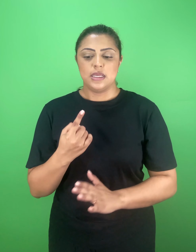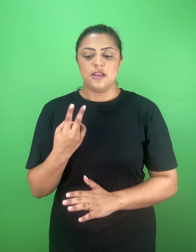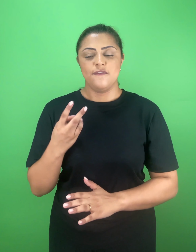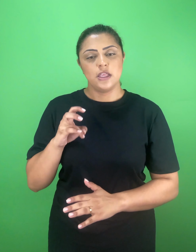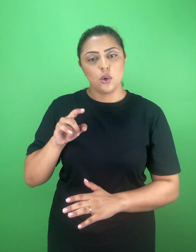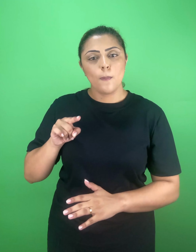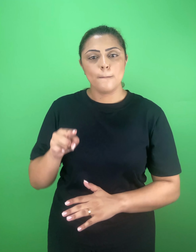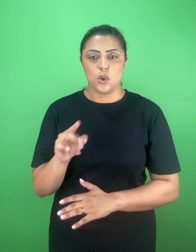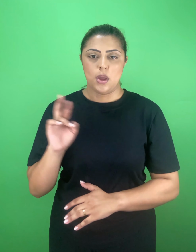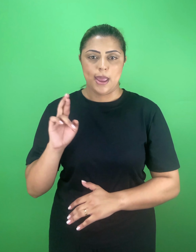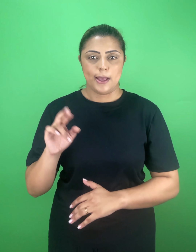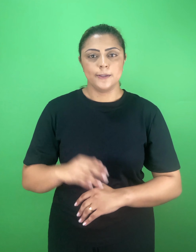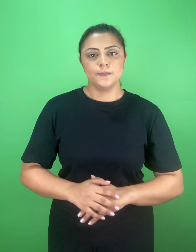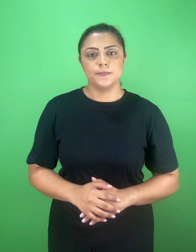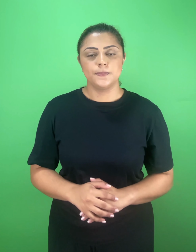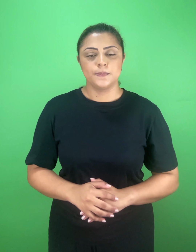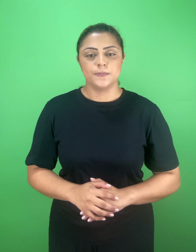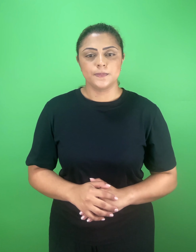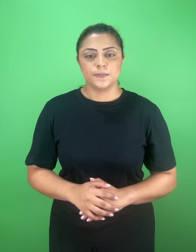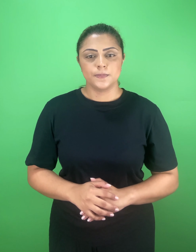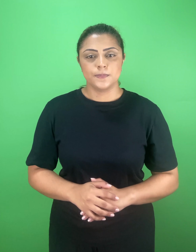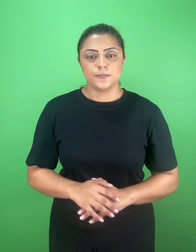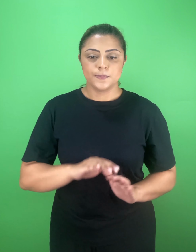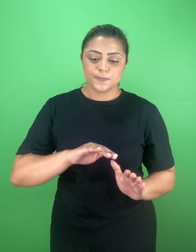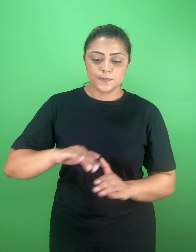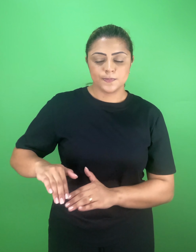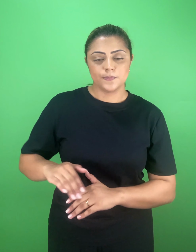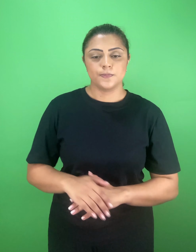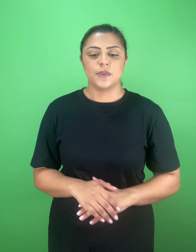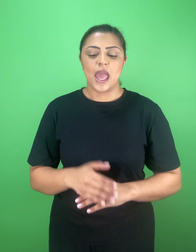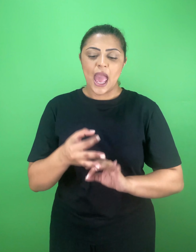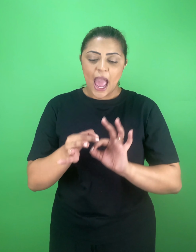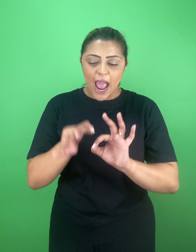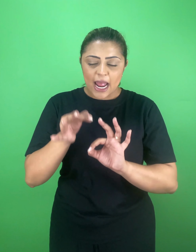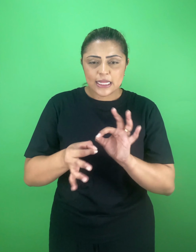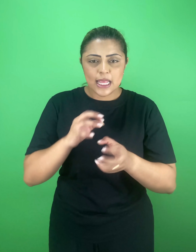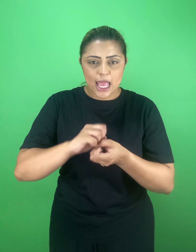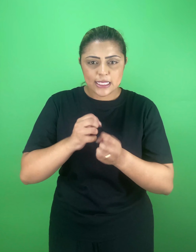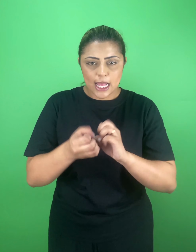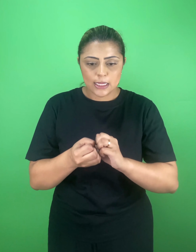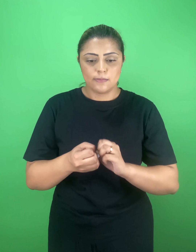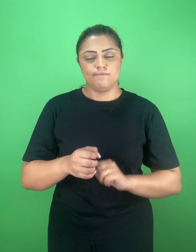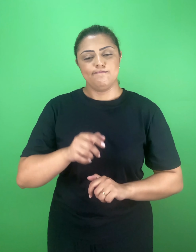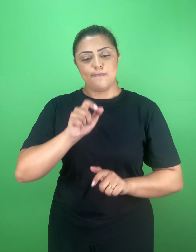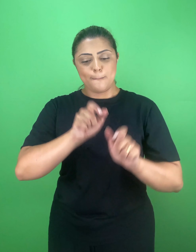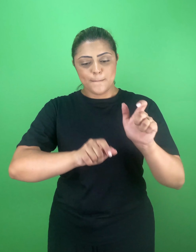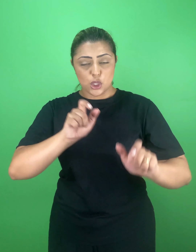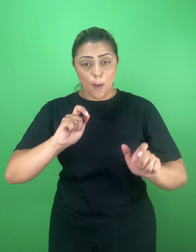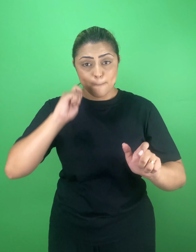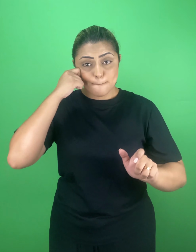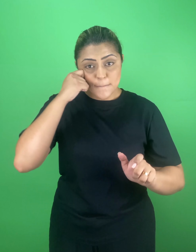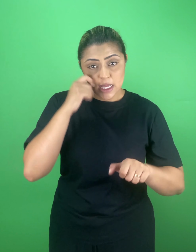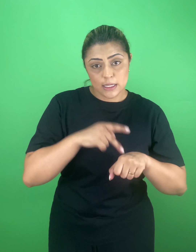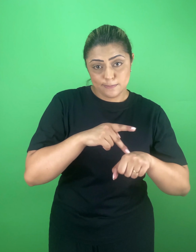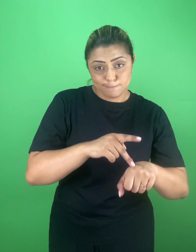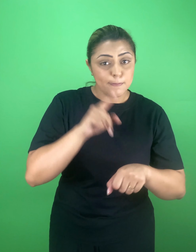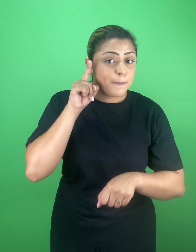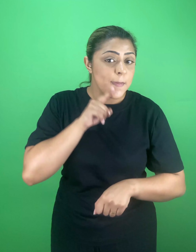mil Categoria Artesanato Pessoas negras, pretas e pardas 20% 1.